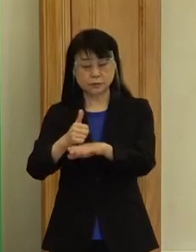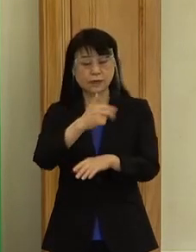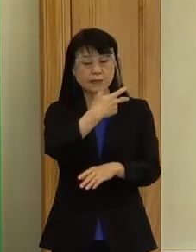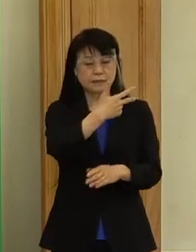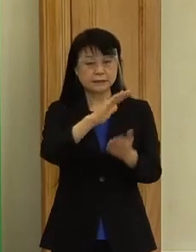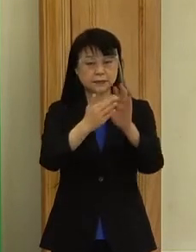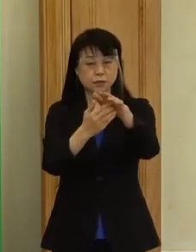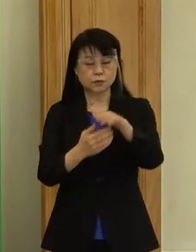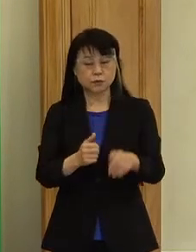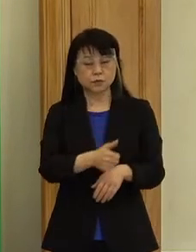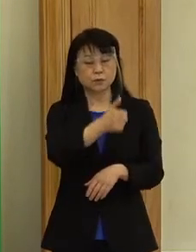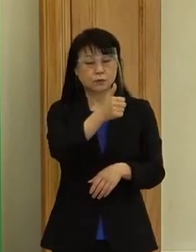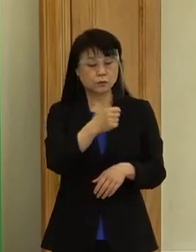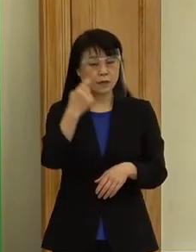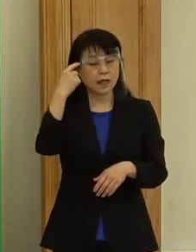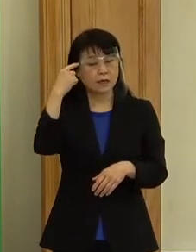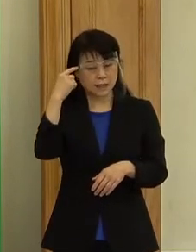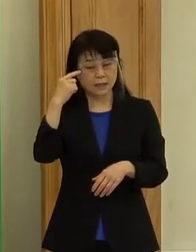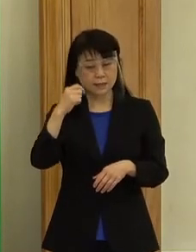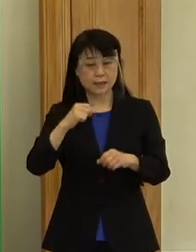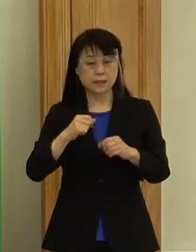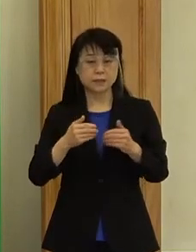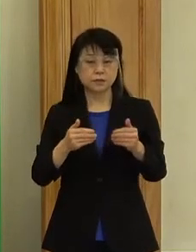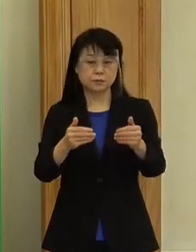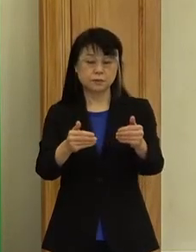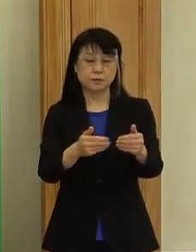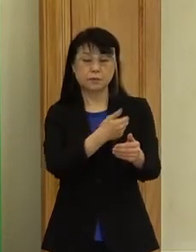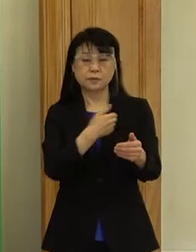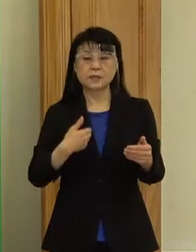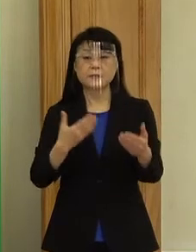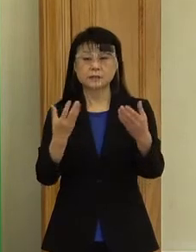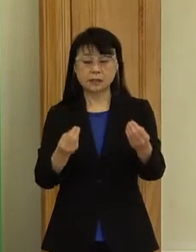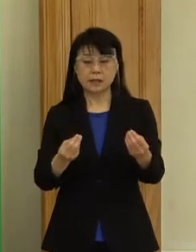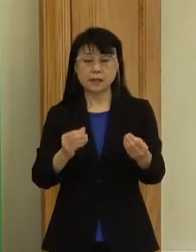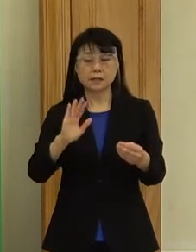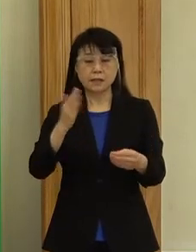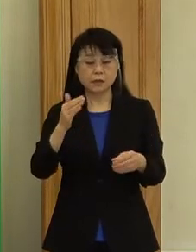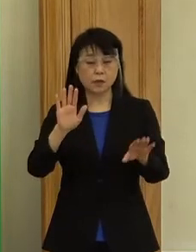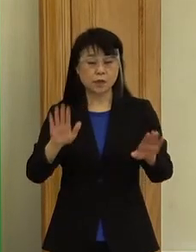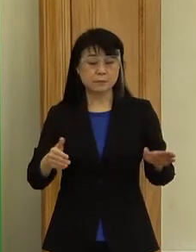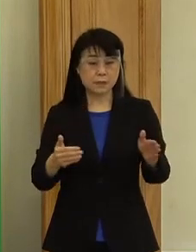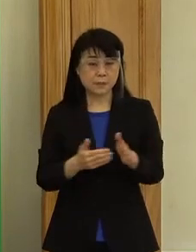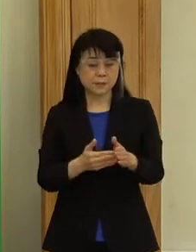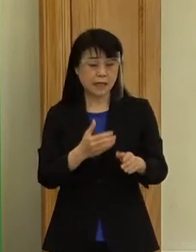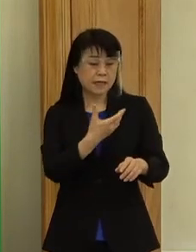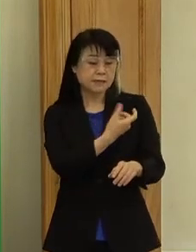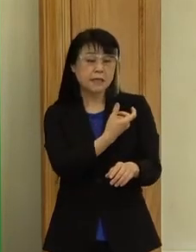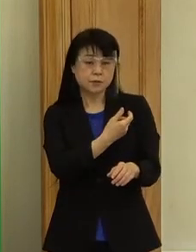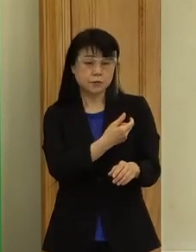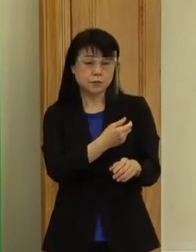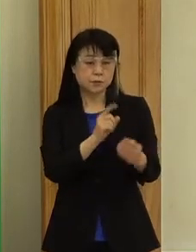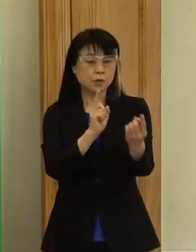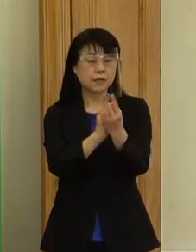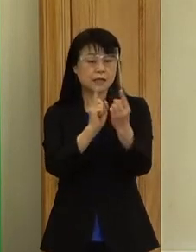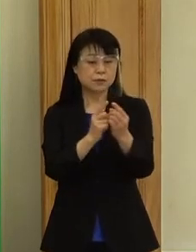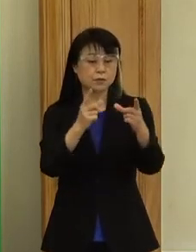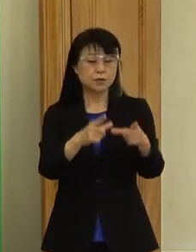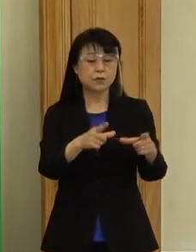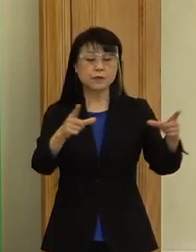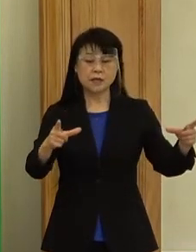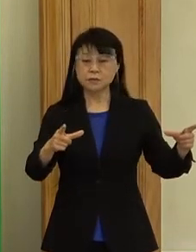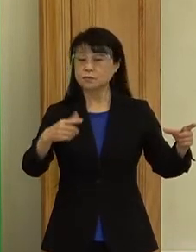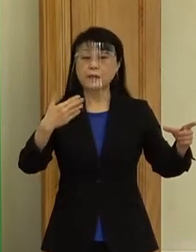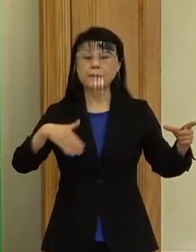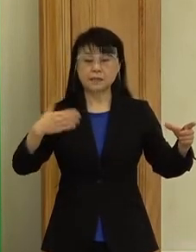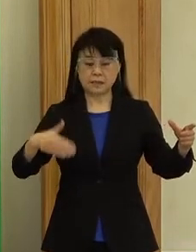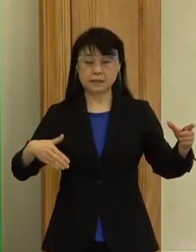えでやることができました。ただこれまで、接種対象を広げるということまでは独自にはできていませんし、それ